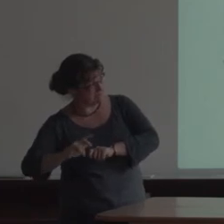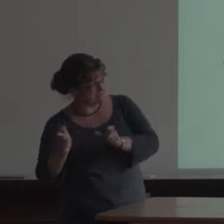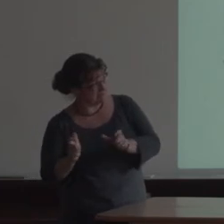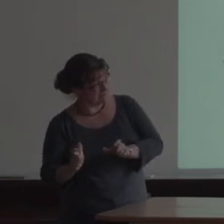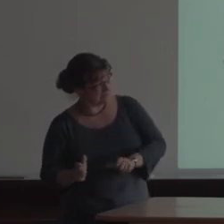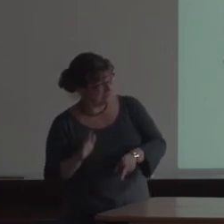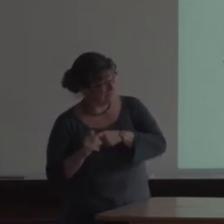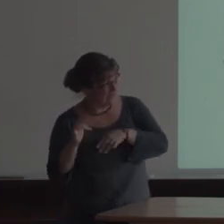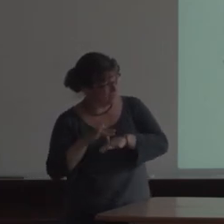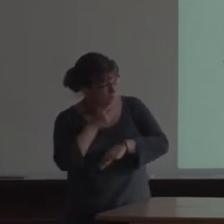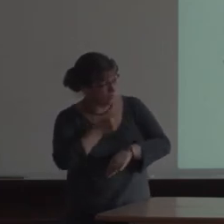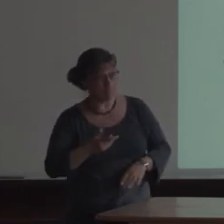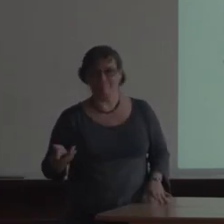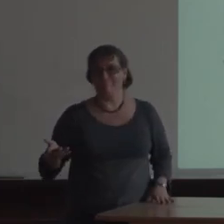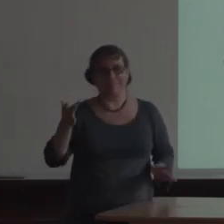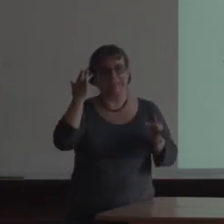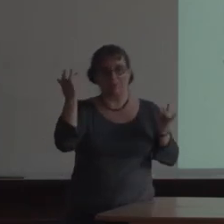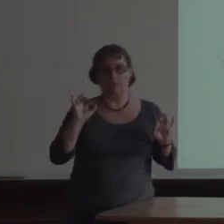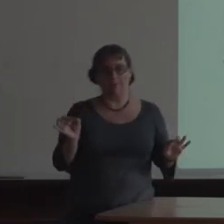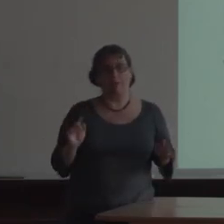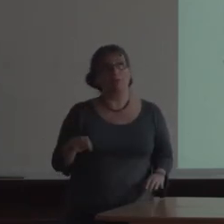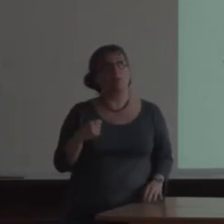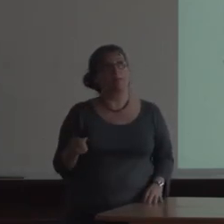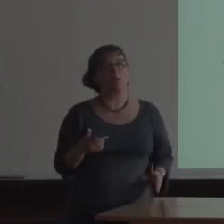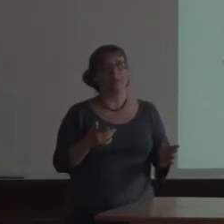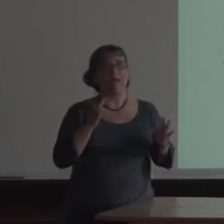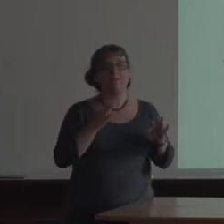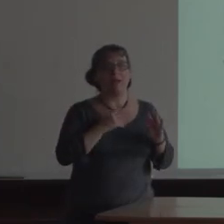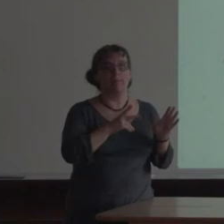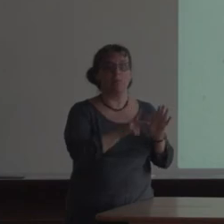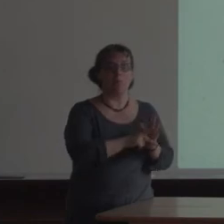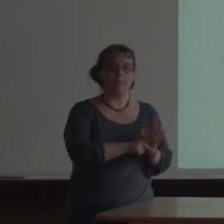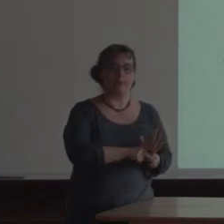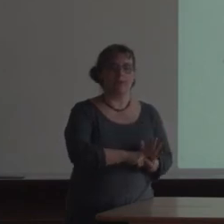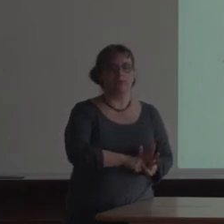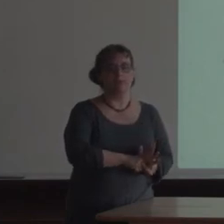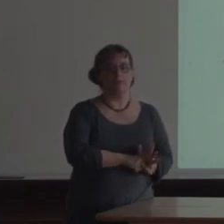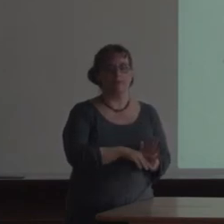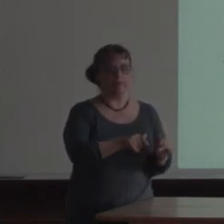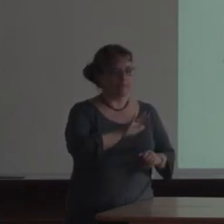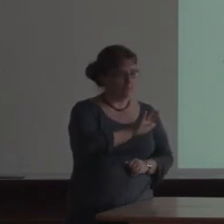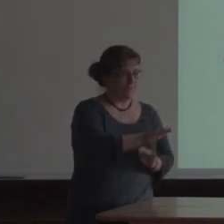Mais le principe général, si on peut exprimer des propriétés qui doivent être vérifiées, indépendamment du détail